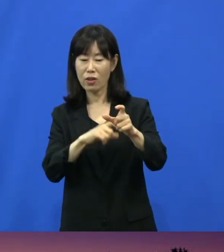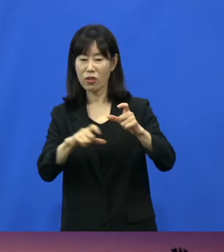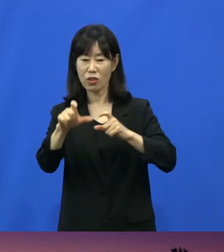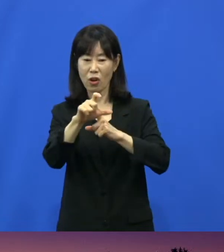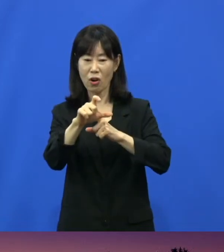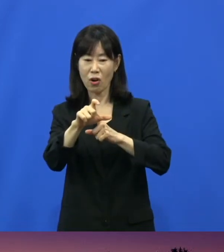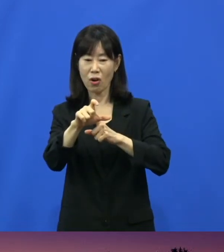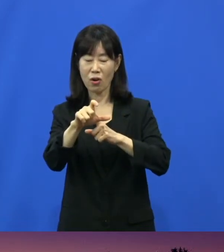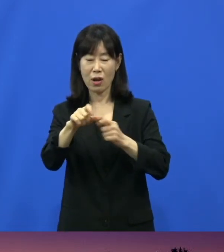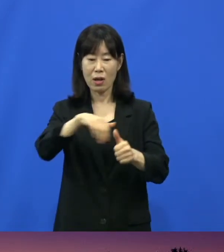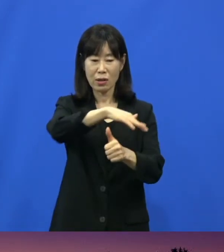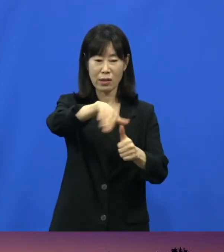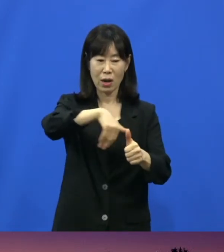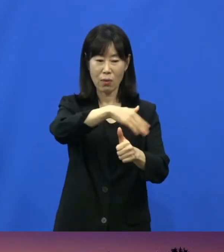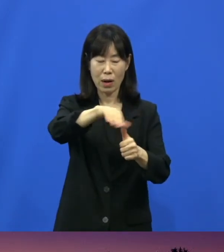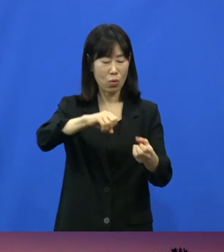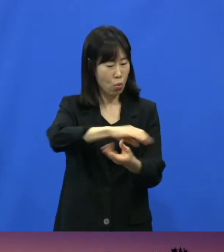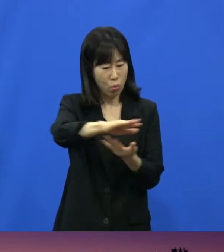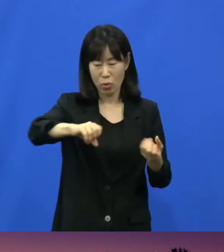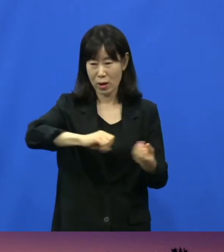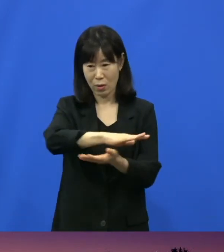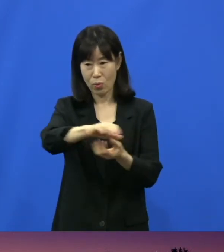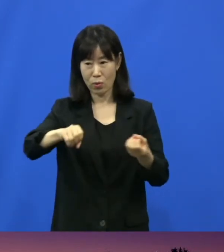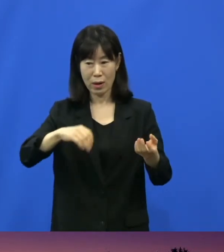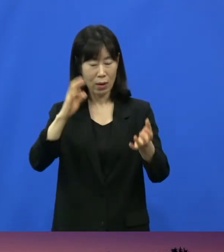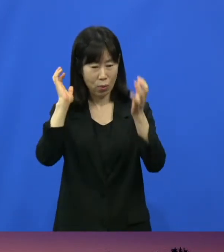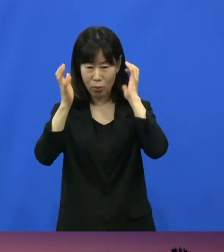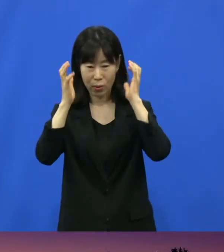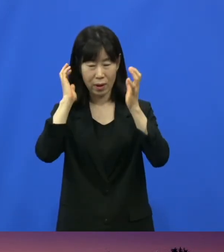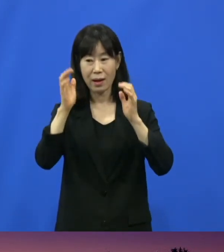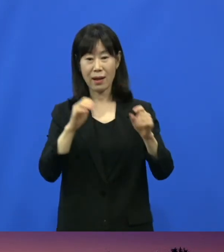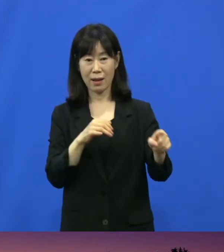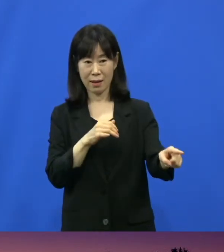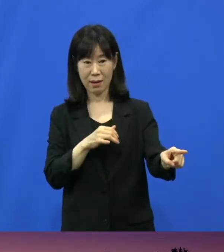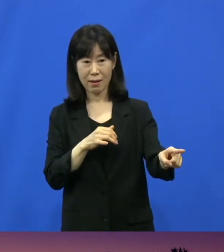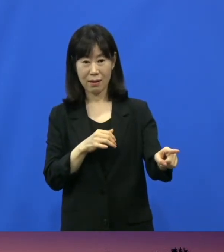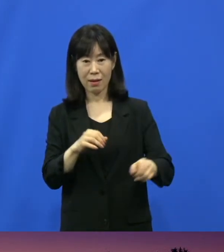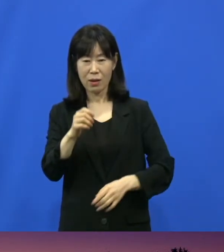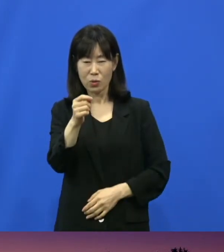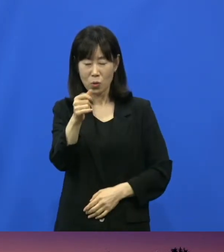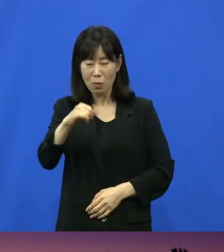자신감이 넘쳤었어요. 근데 작은 것 하나도 온 인류가 휘청거렸어요.